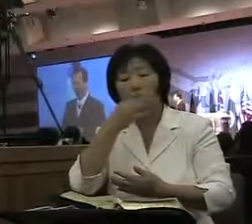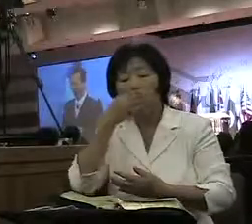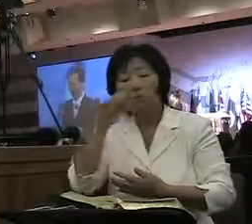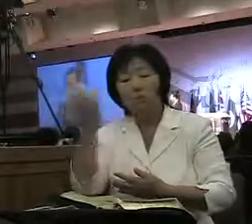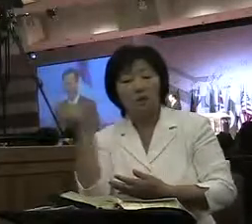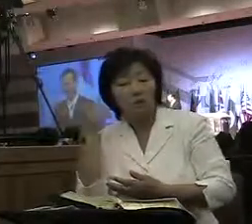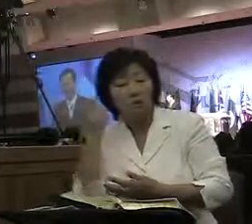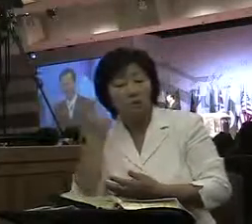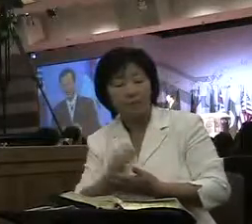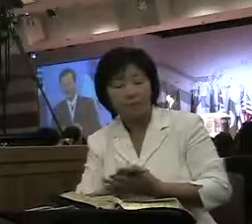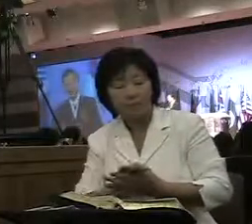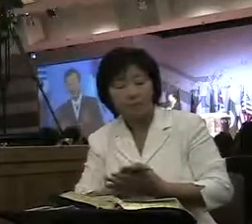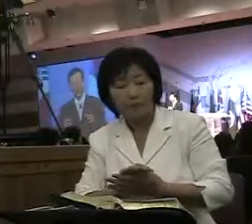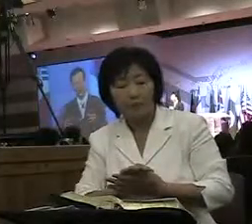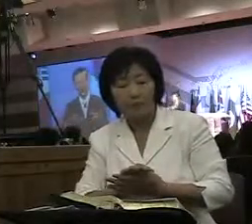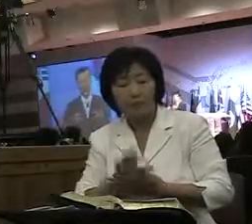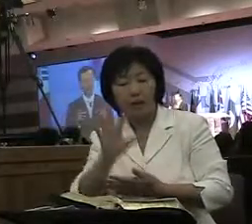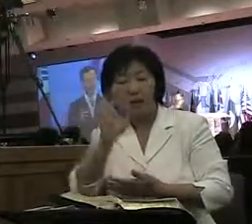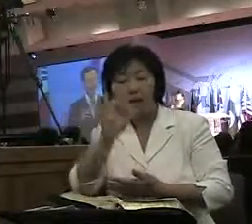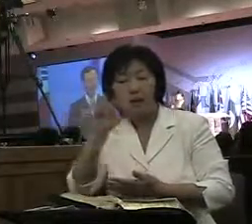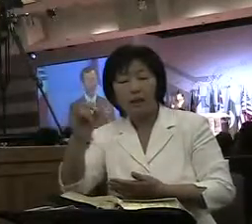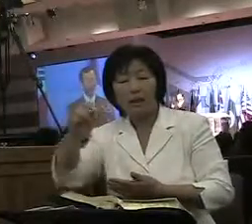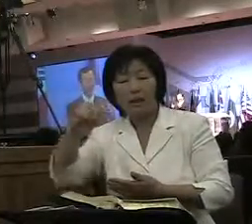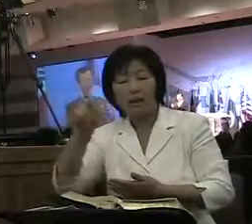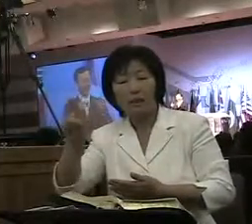이 콜링을 받고 이사야는